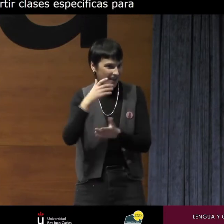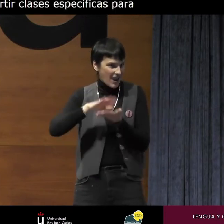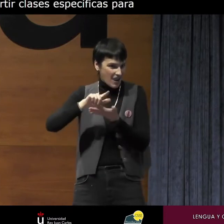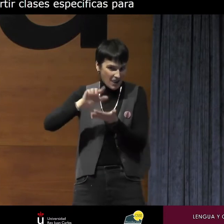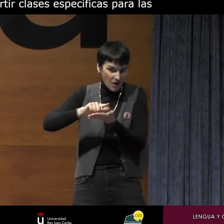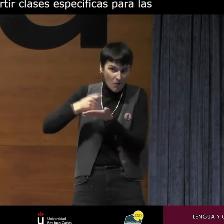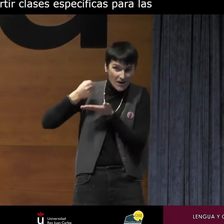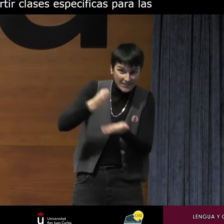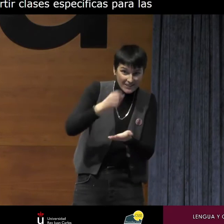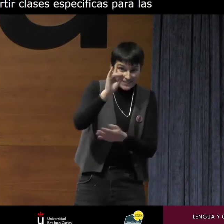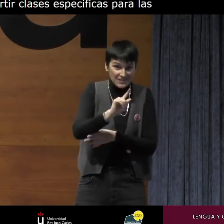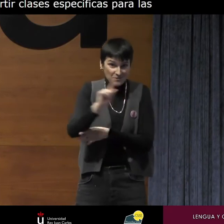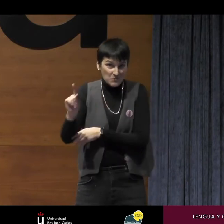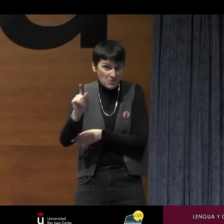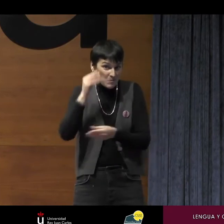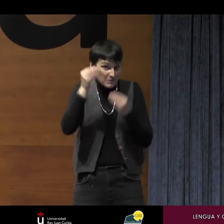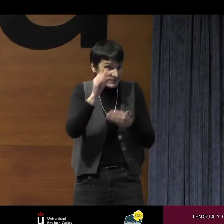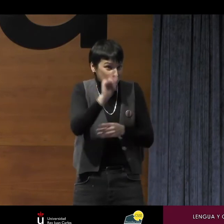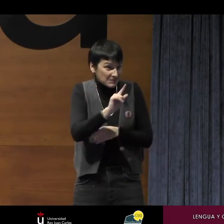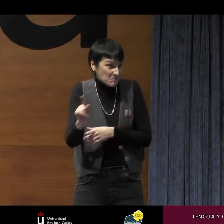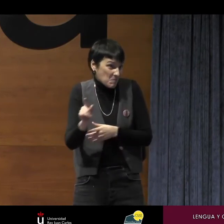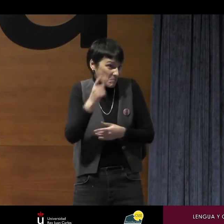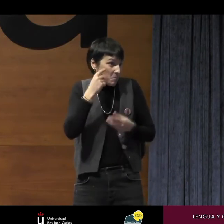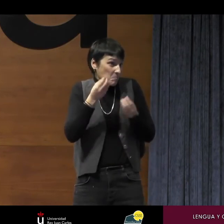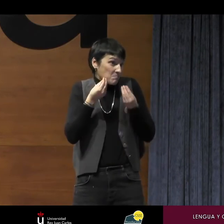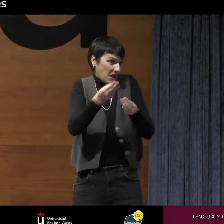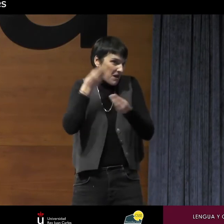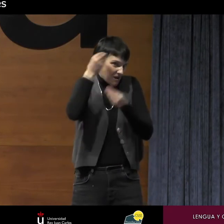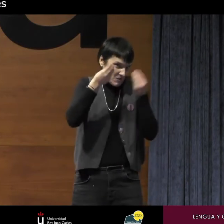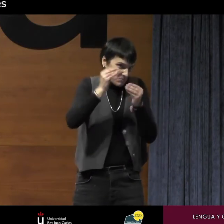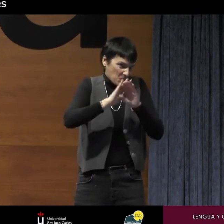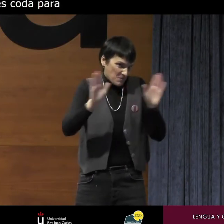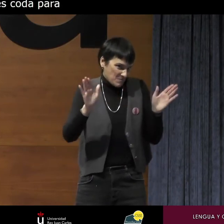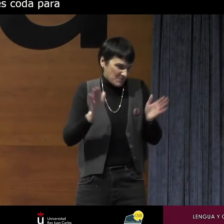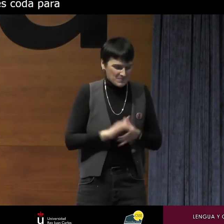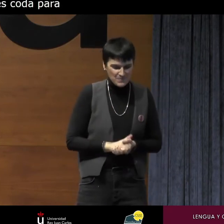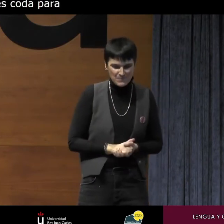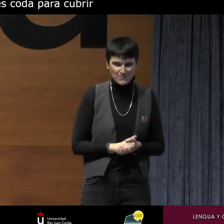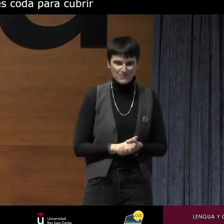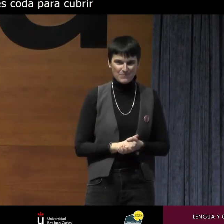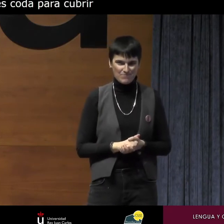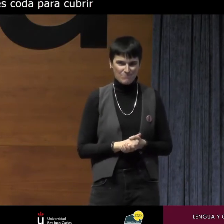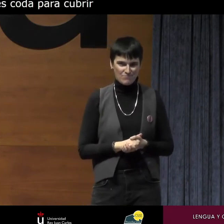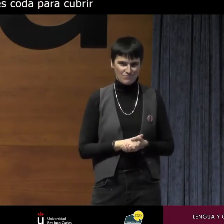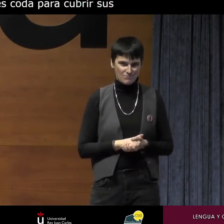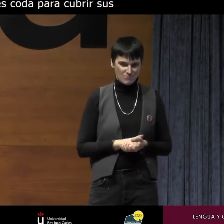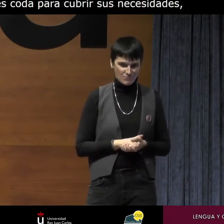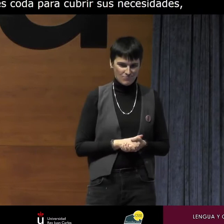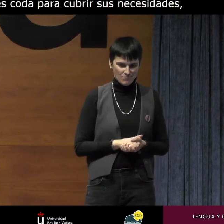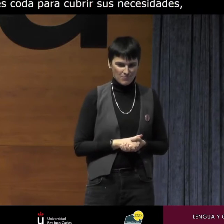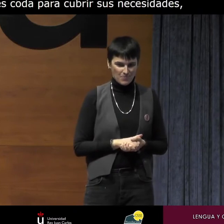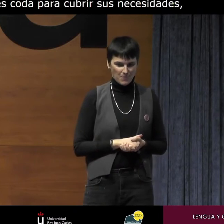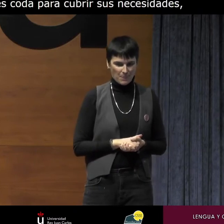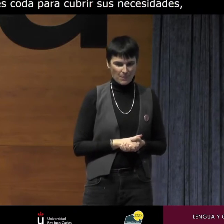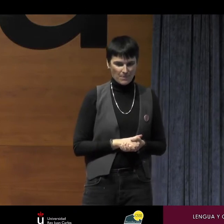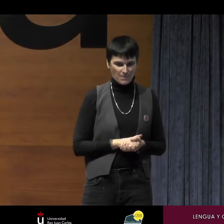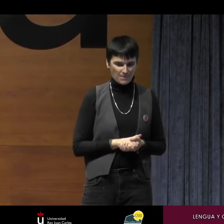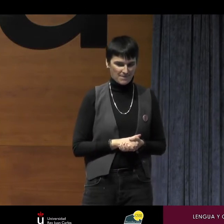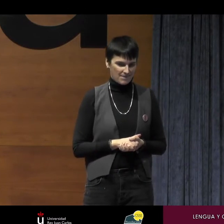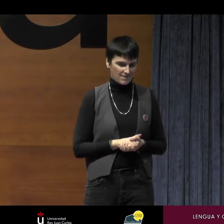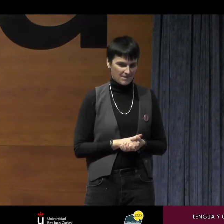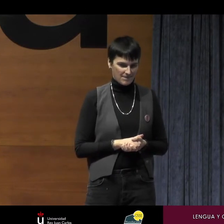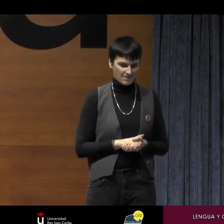estudiantes y estudiantes coda, para cubrir sus necesidades, sus expectativas. Bueno, os dejo la pregunta